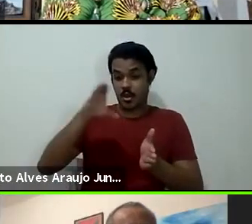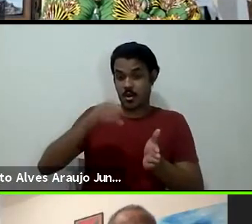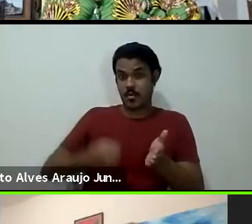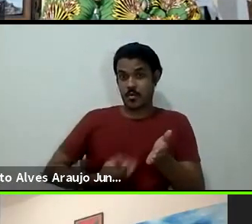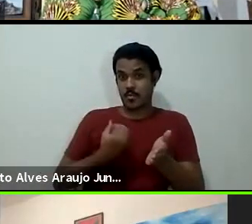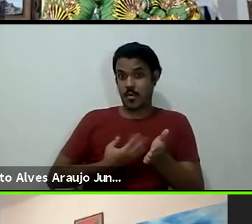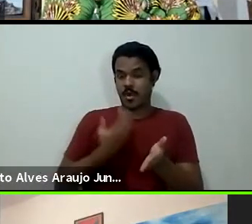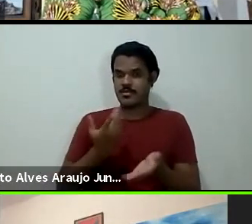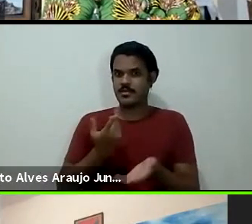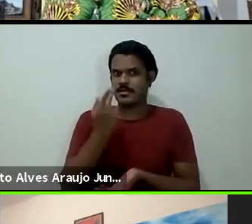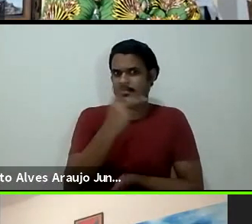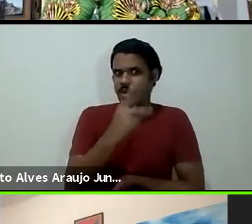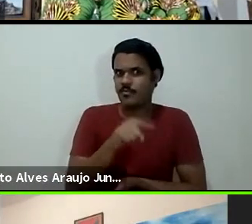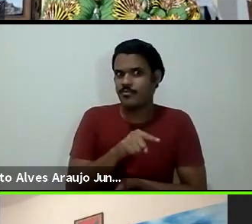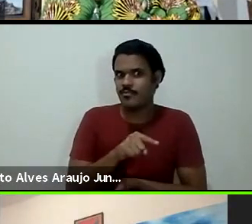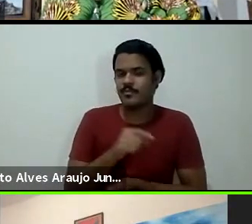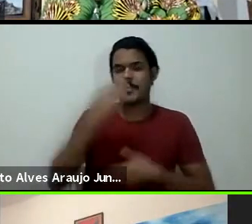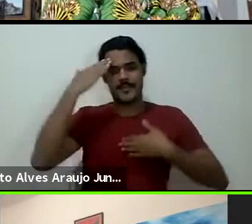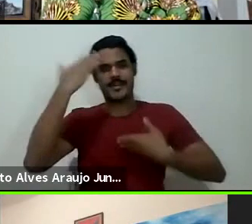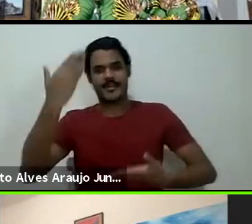obrigado.